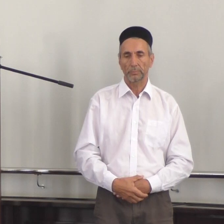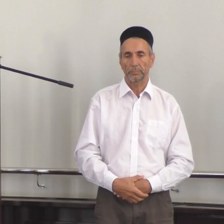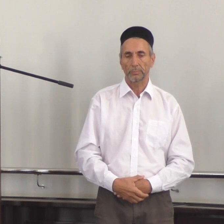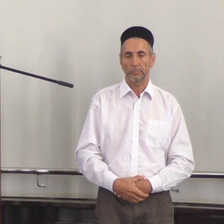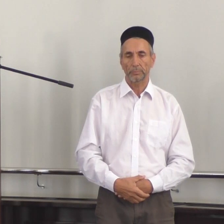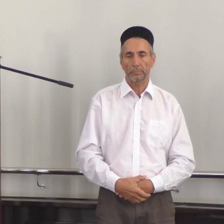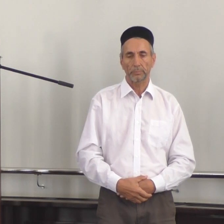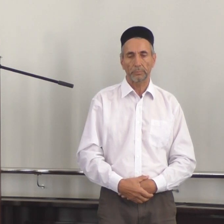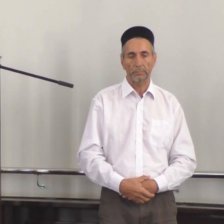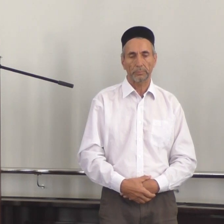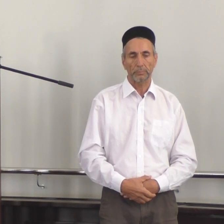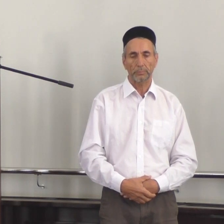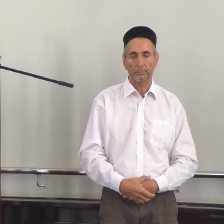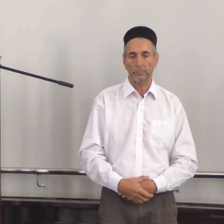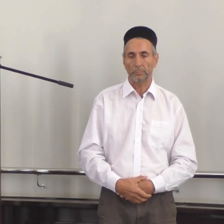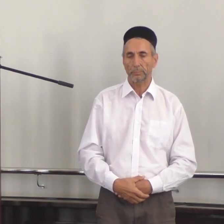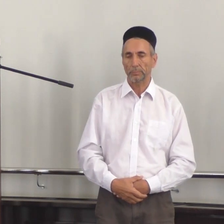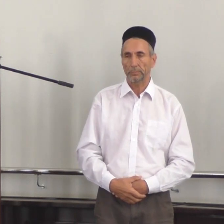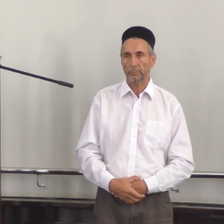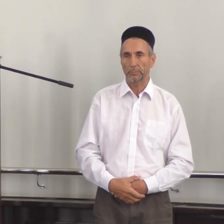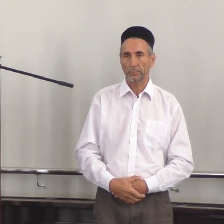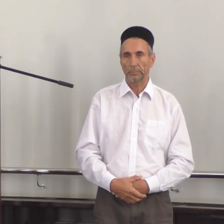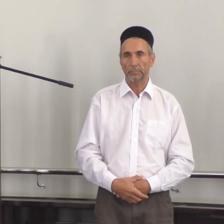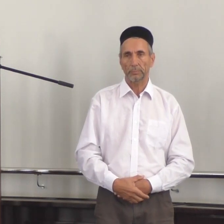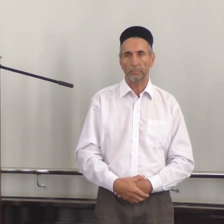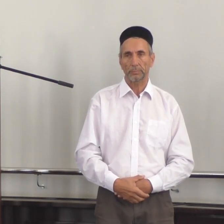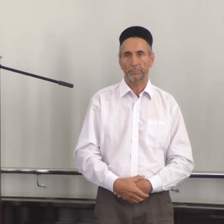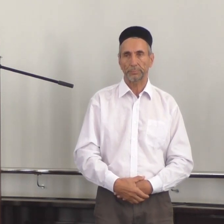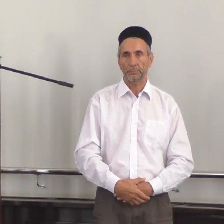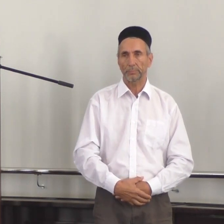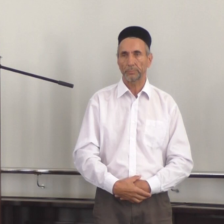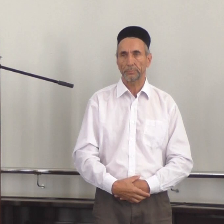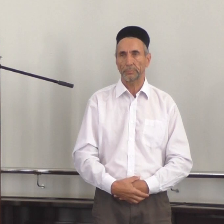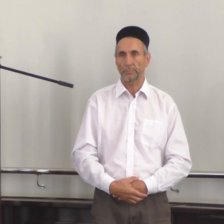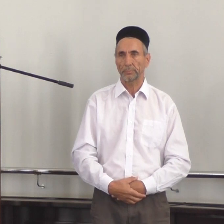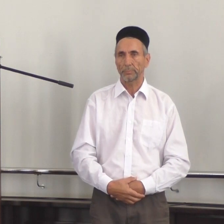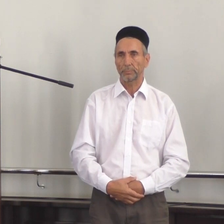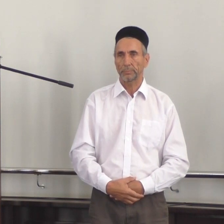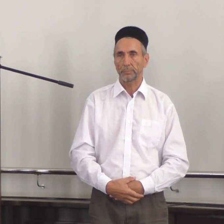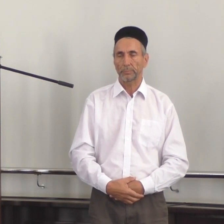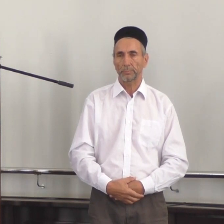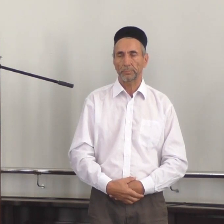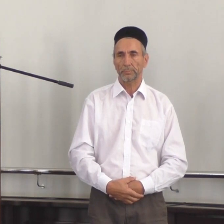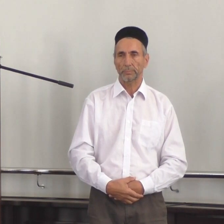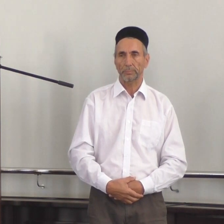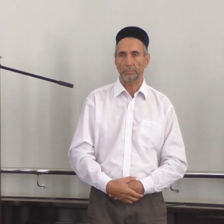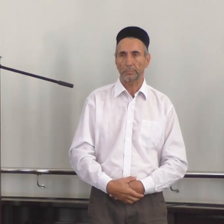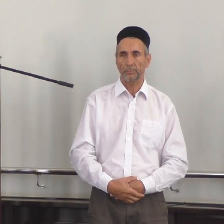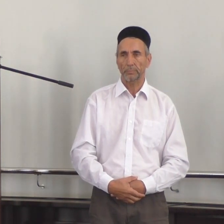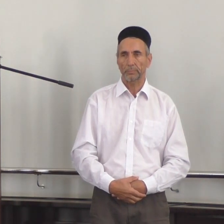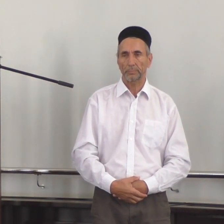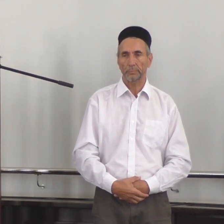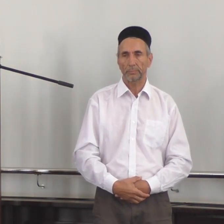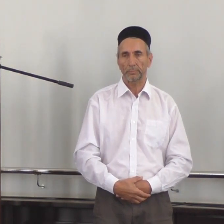الصَّابِرِينَ الَّذِينَ إِذَا أَصَابَتْهُم مُّصِيبَةٌ قَالُوا إِنَّا لِلَّهِ وَإِنَّا إِلَيْهِ رَاجِعُونَ أُولَٰئِكَ عَلَيْهِمْ صَلَوَاتٌ